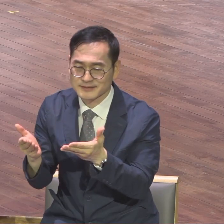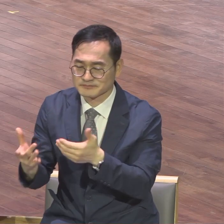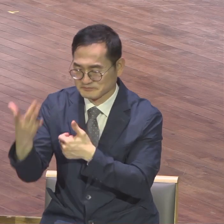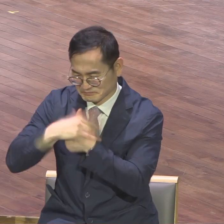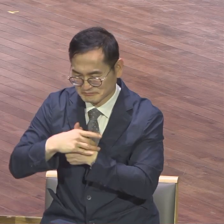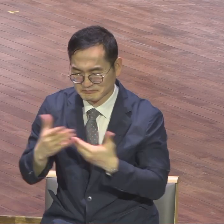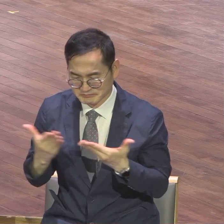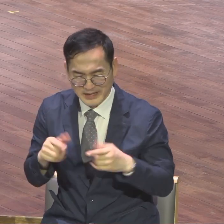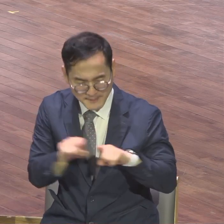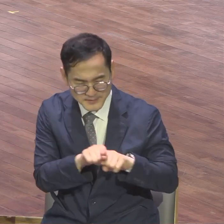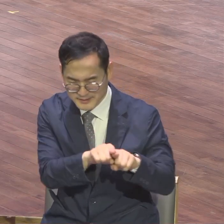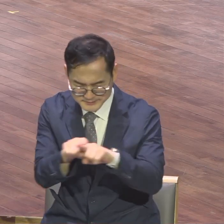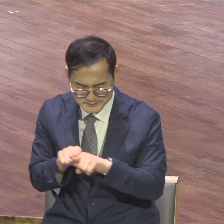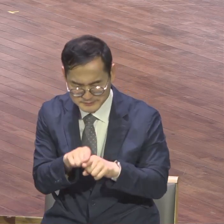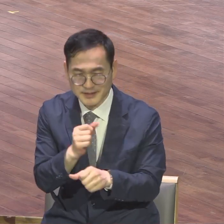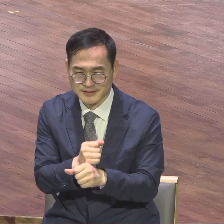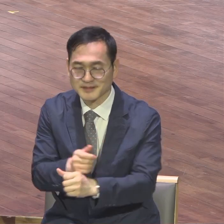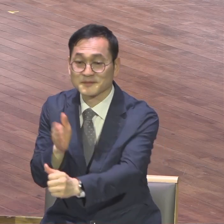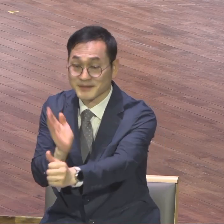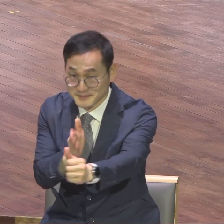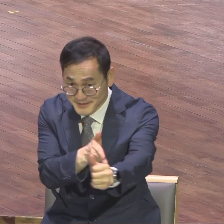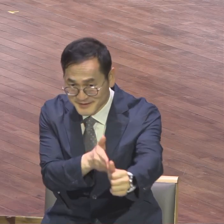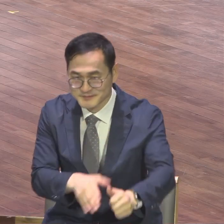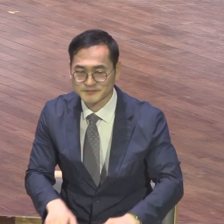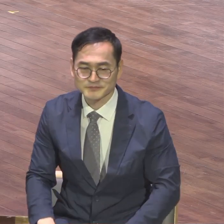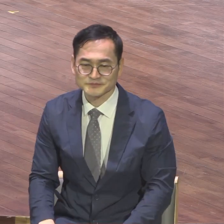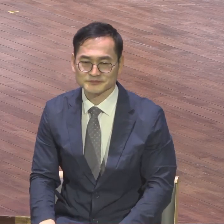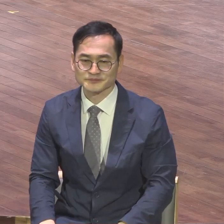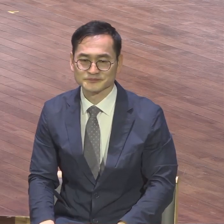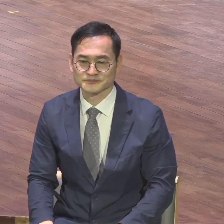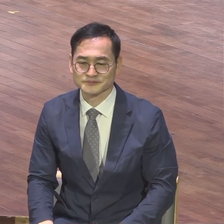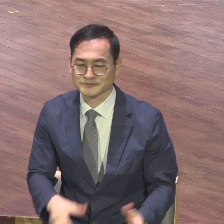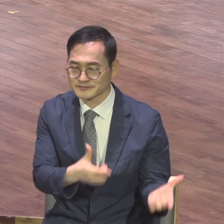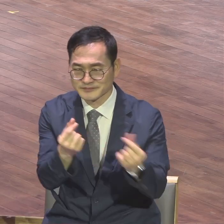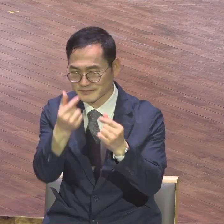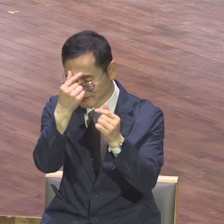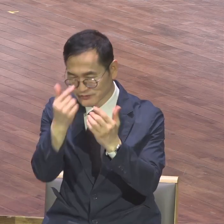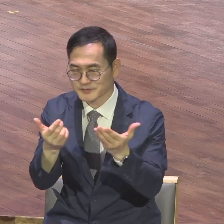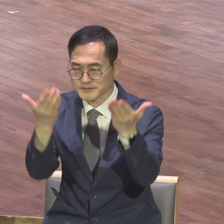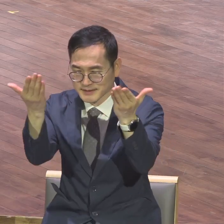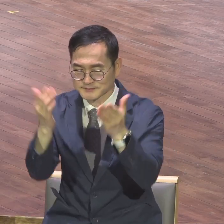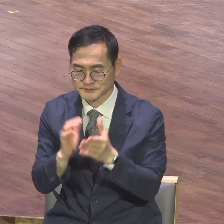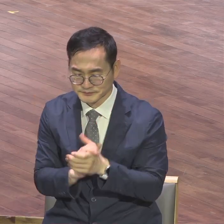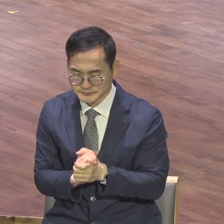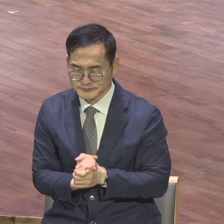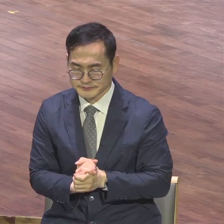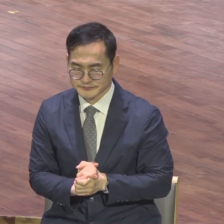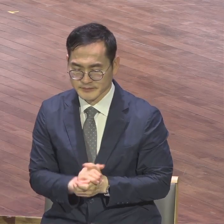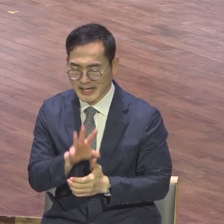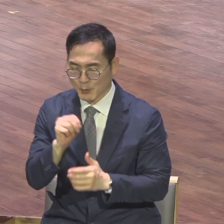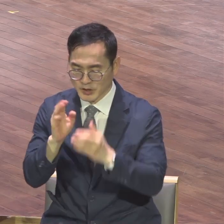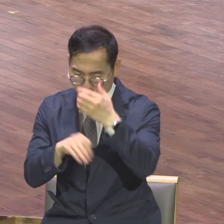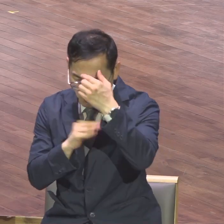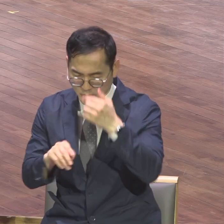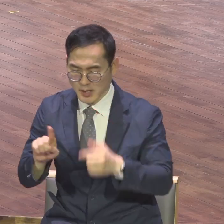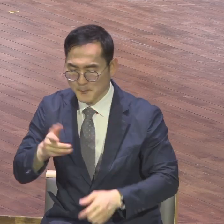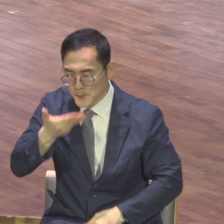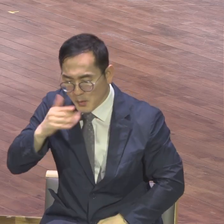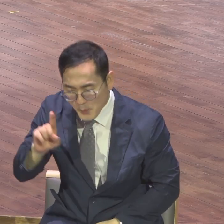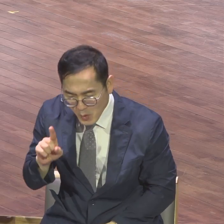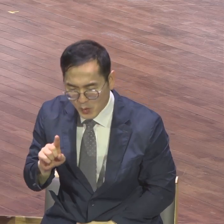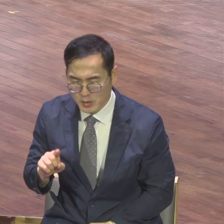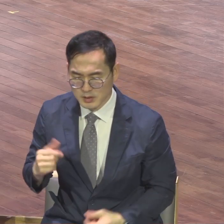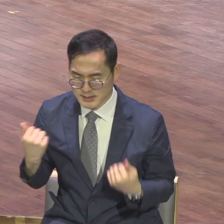축복합니다. 기도합시다. 아버지 하나님, 영계 모든 성도들 뭘 먹을까, 뭘 입을까, 어떻게 살까,